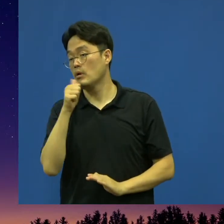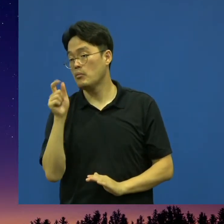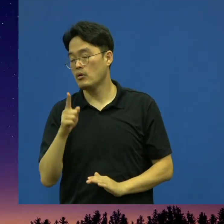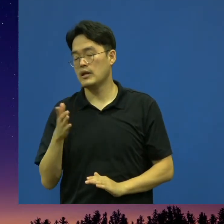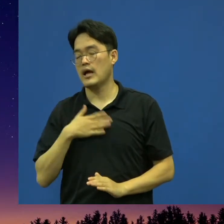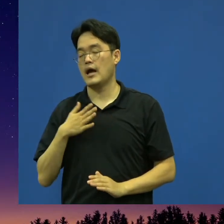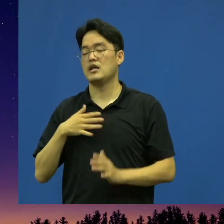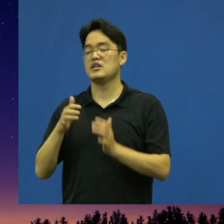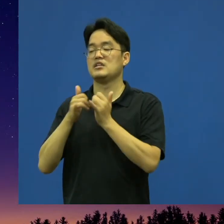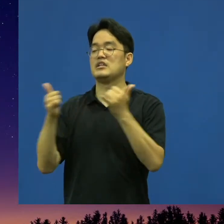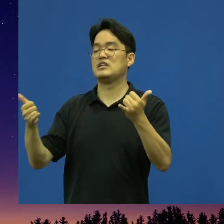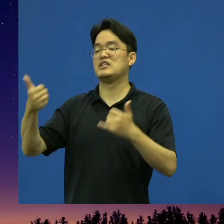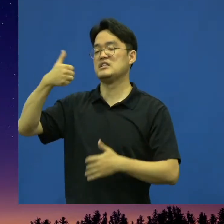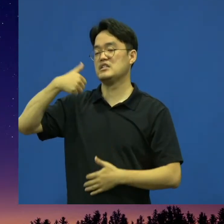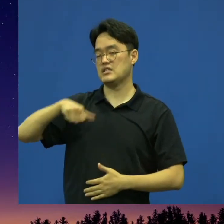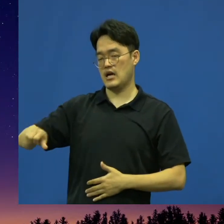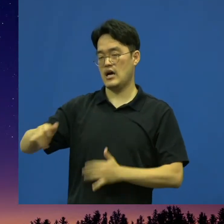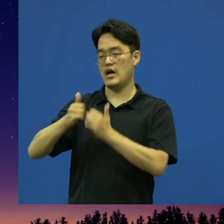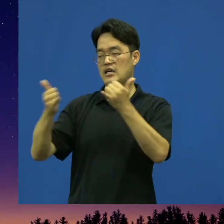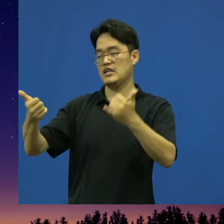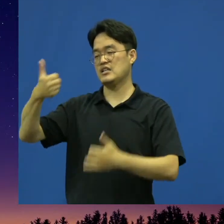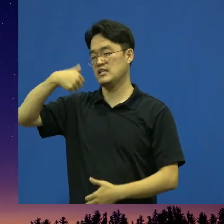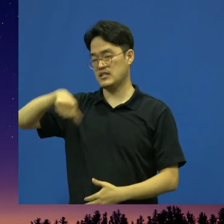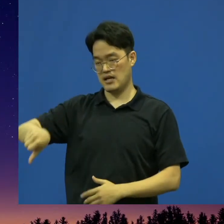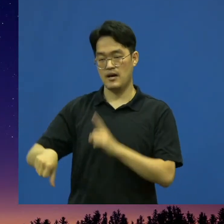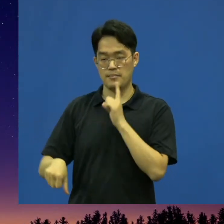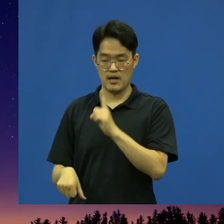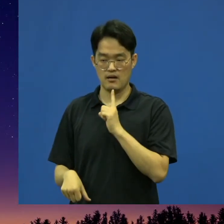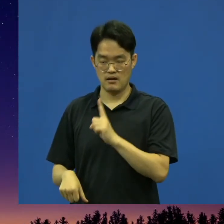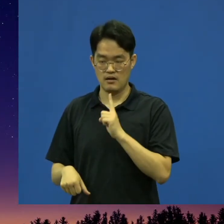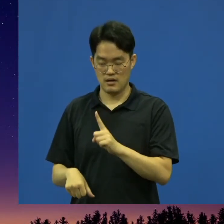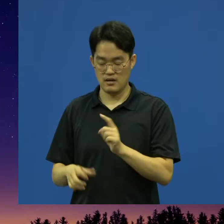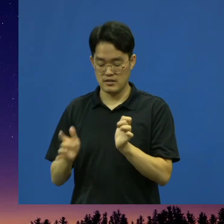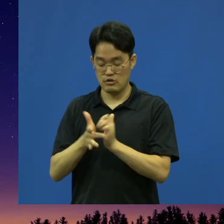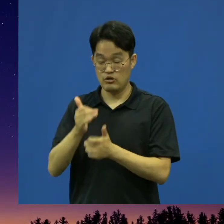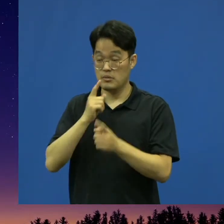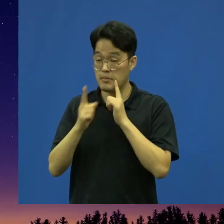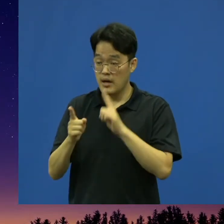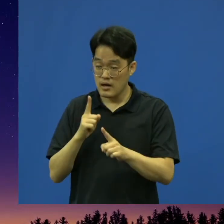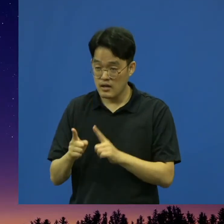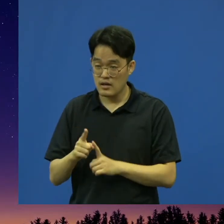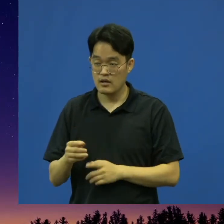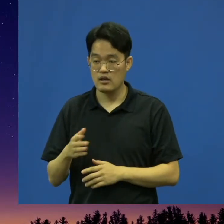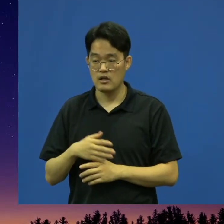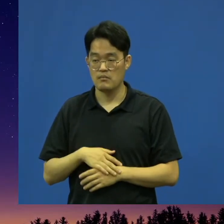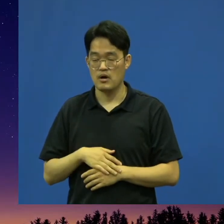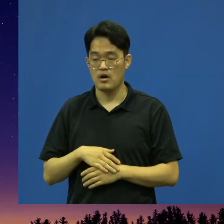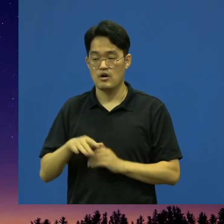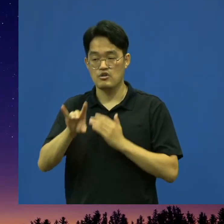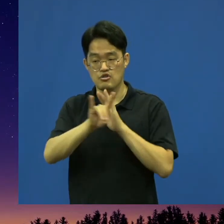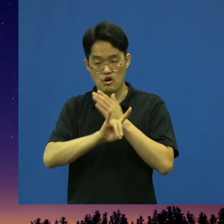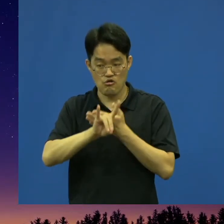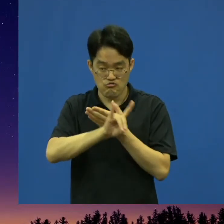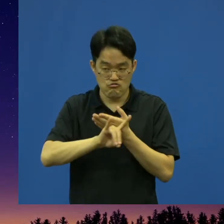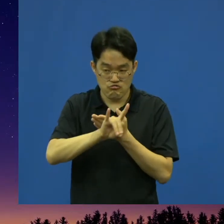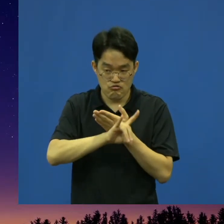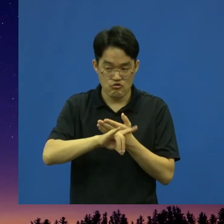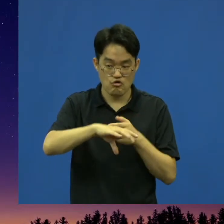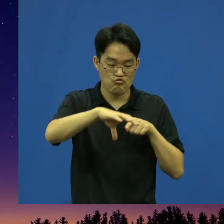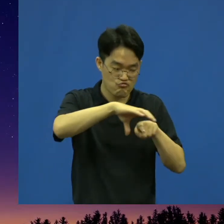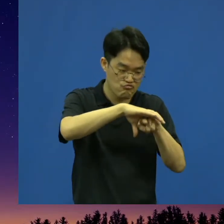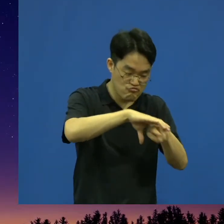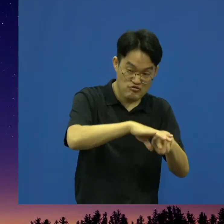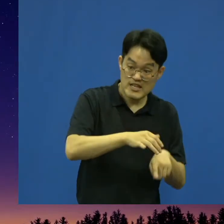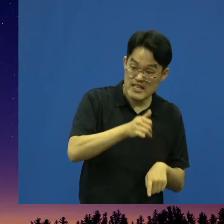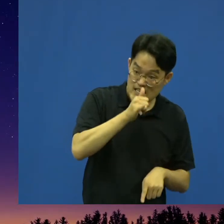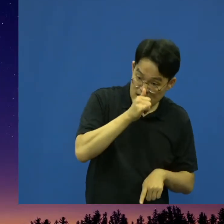표현하셨죠, 그죠? 예수께서 이르시되 여우도 굴이 있고 공중의 새도 거처가 있으되 인자는 머리